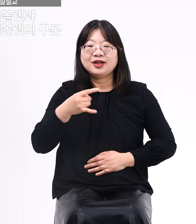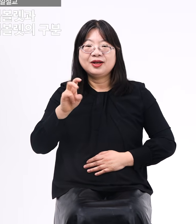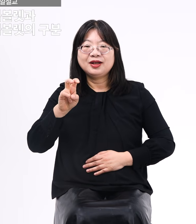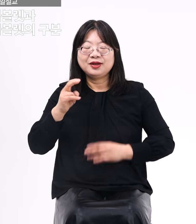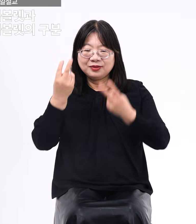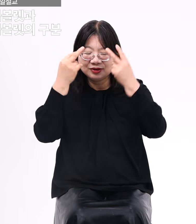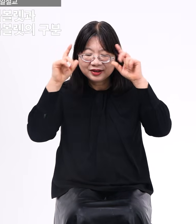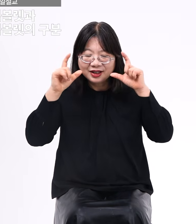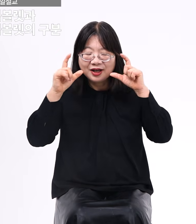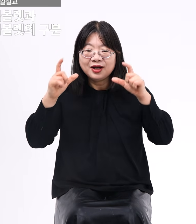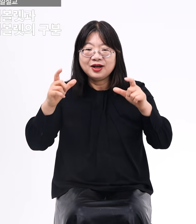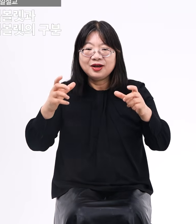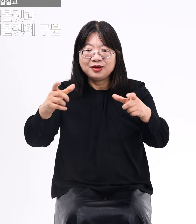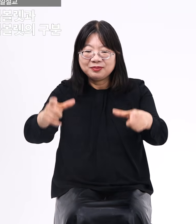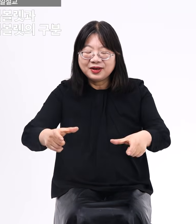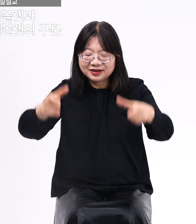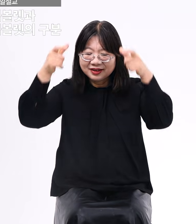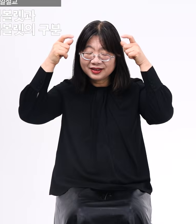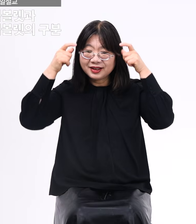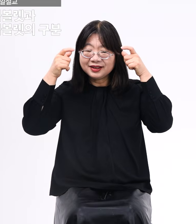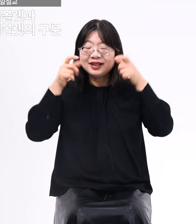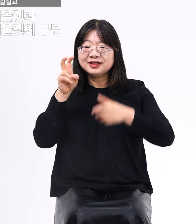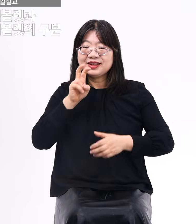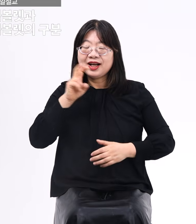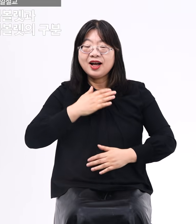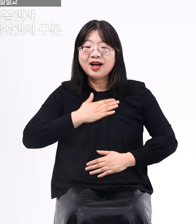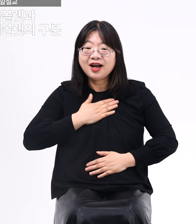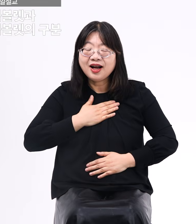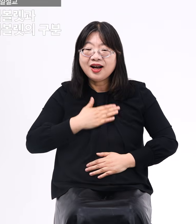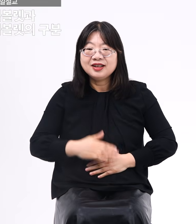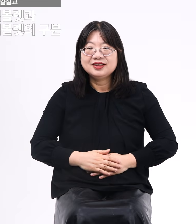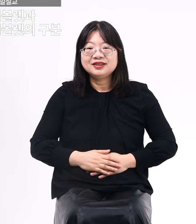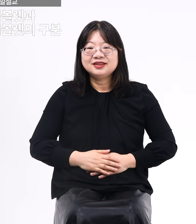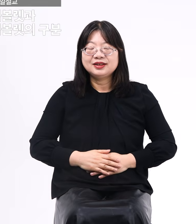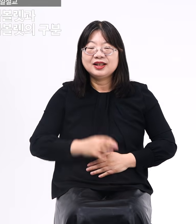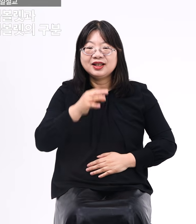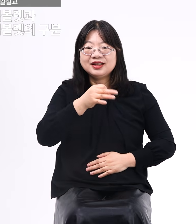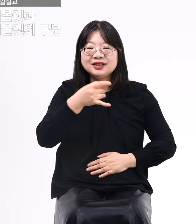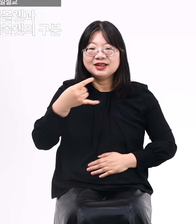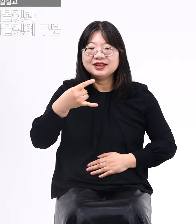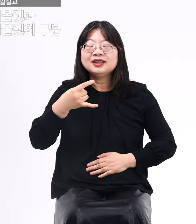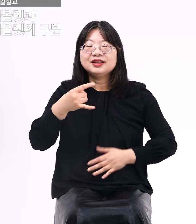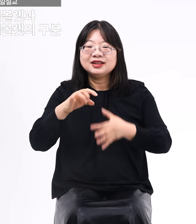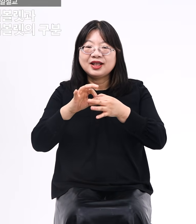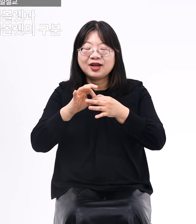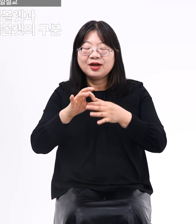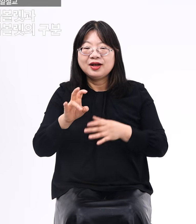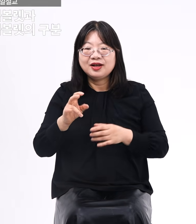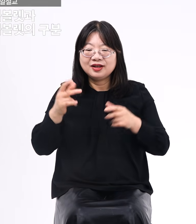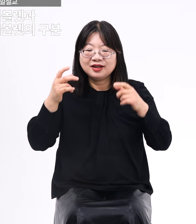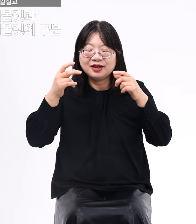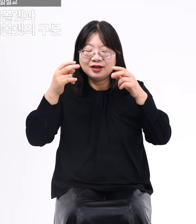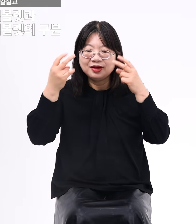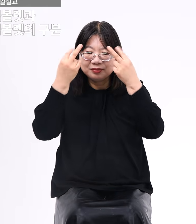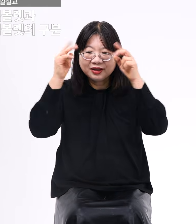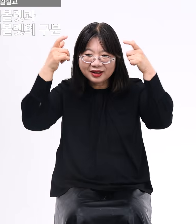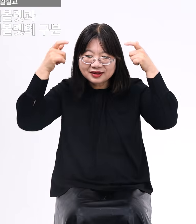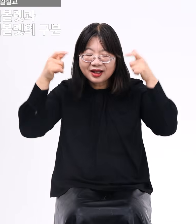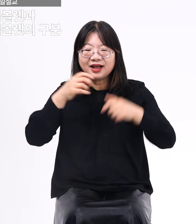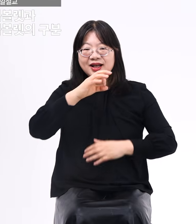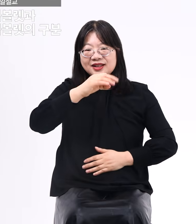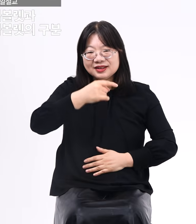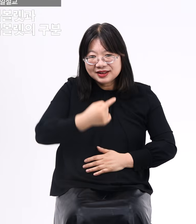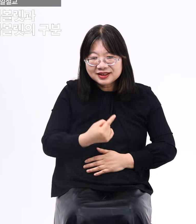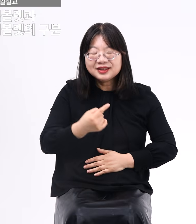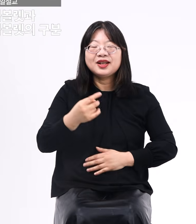면류관 바다 쓰겠네. 이 찬양 알죠? 근데 그거를 의의 면류관인데 어의